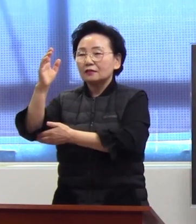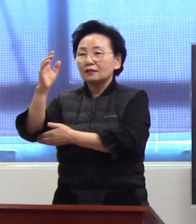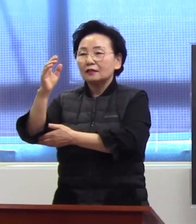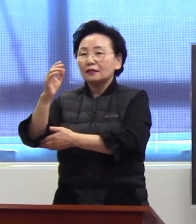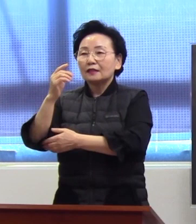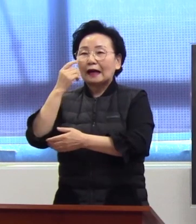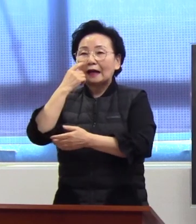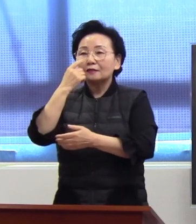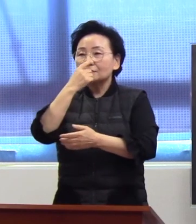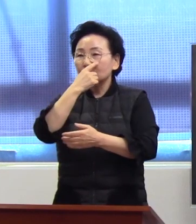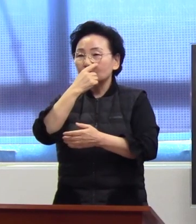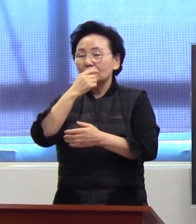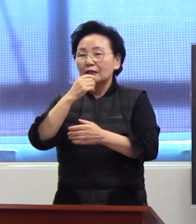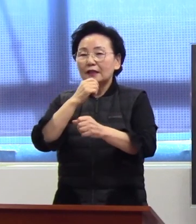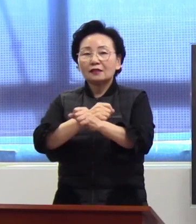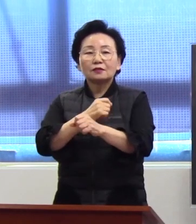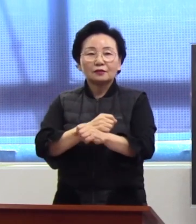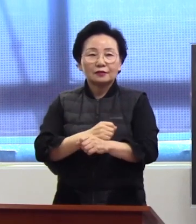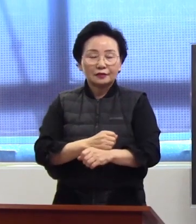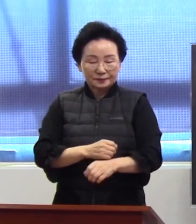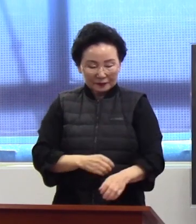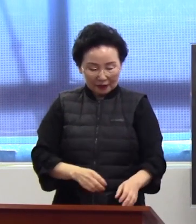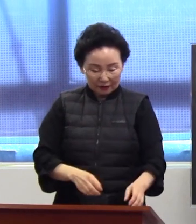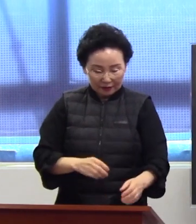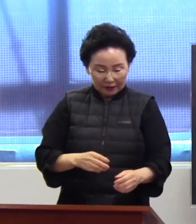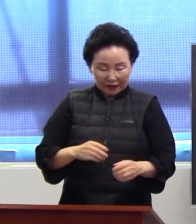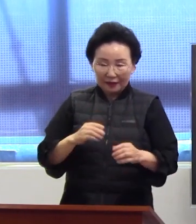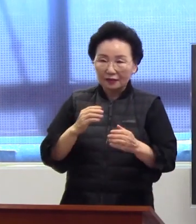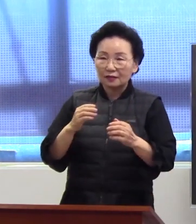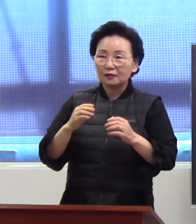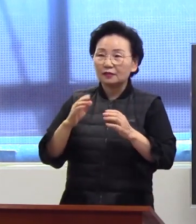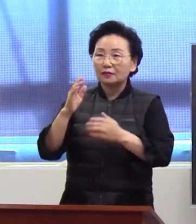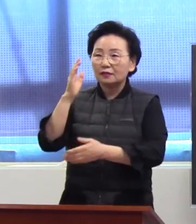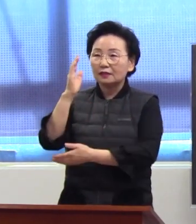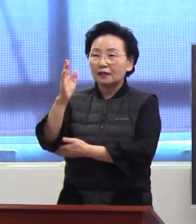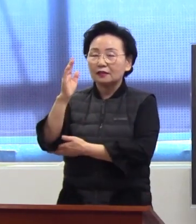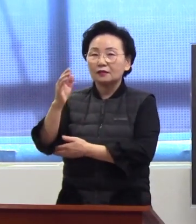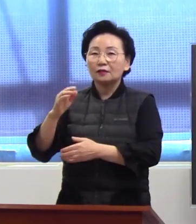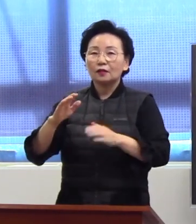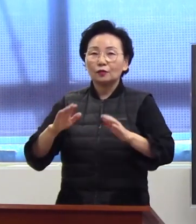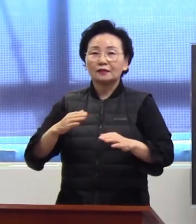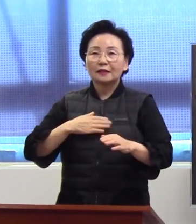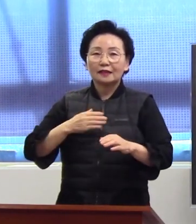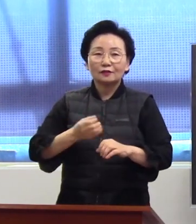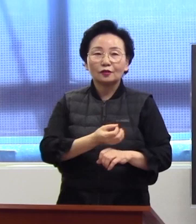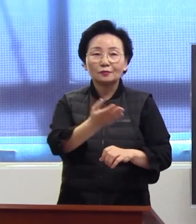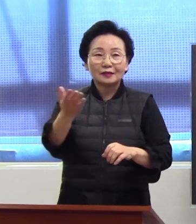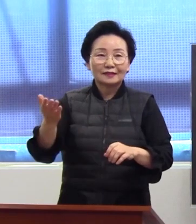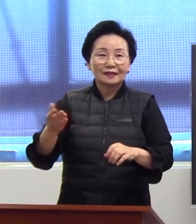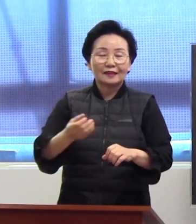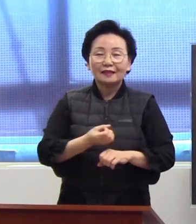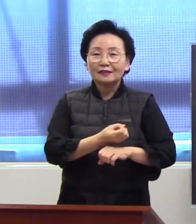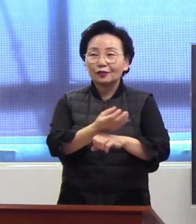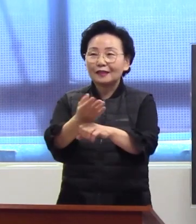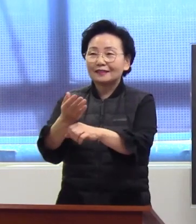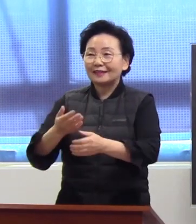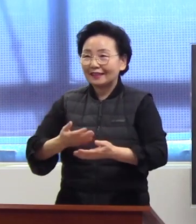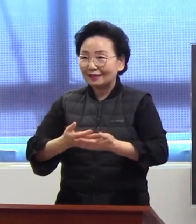얘기를 간증으로 했어요. 그래서 그 얘기를 오늘 제가 여러분한테